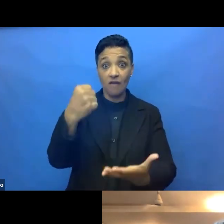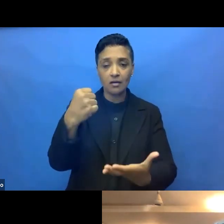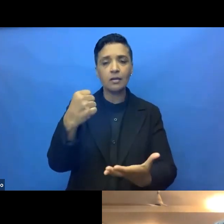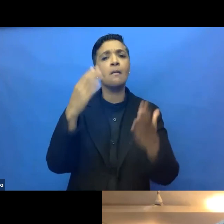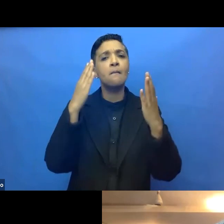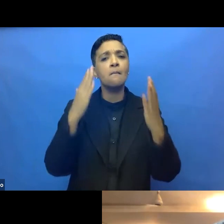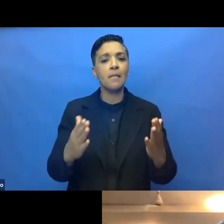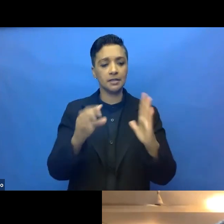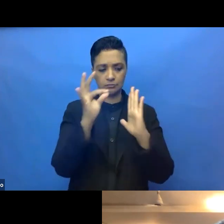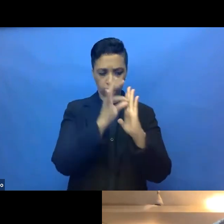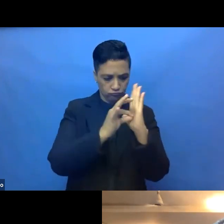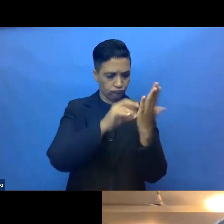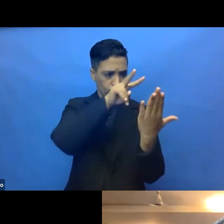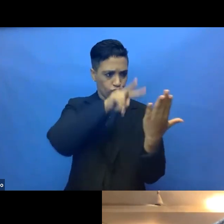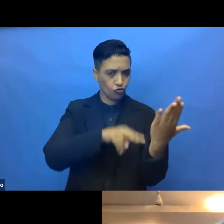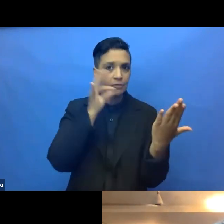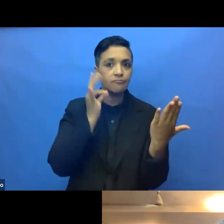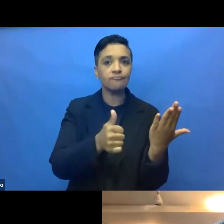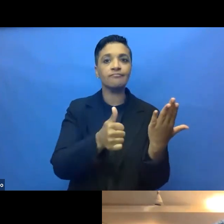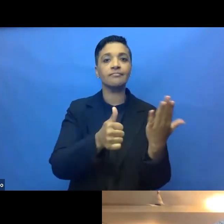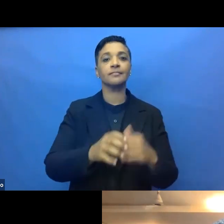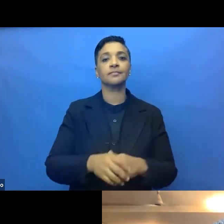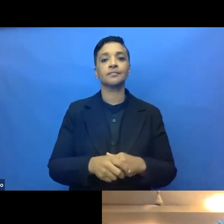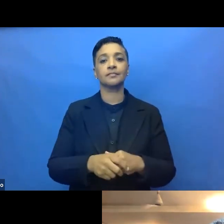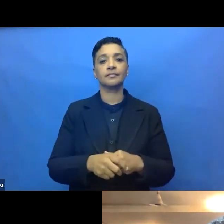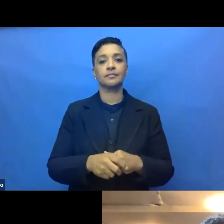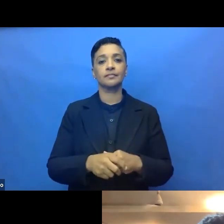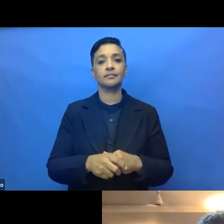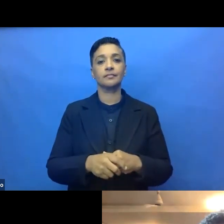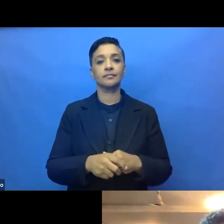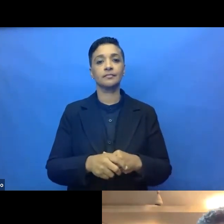inclusives. Si vous